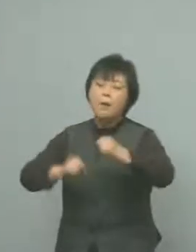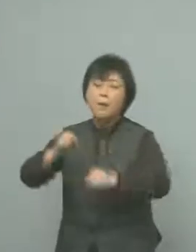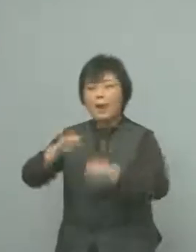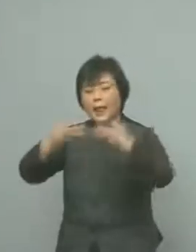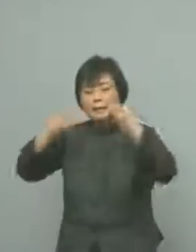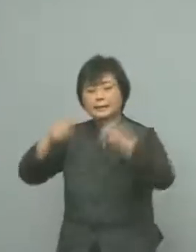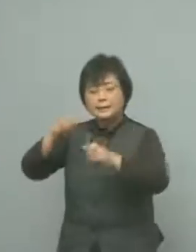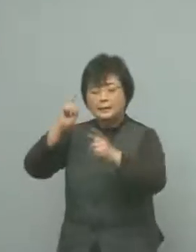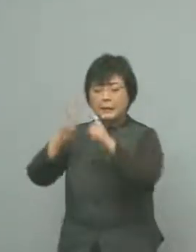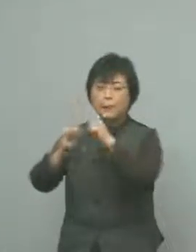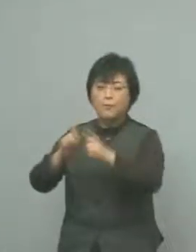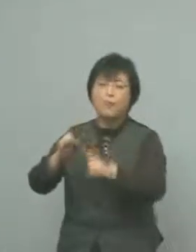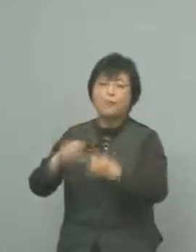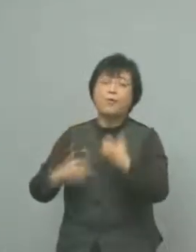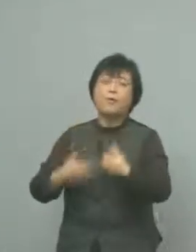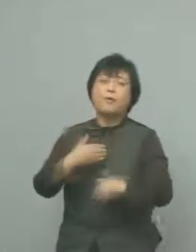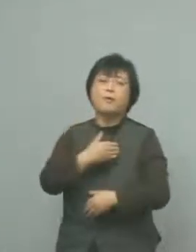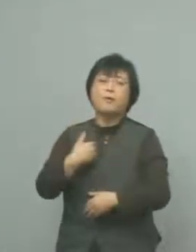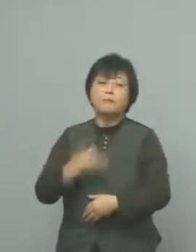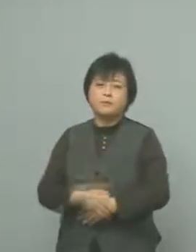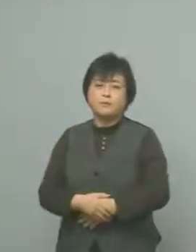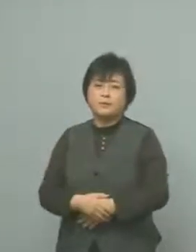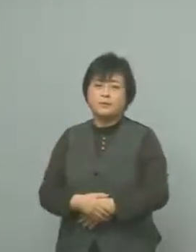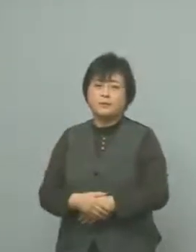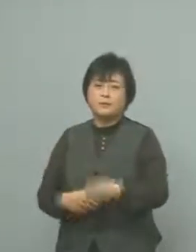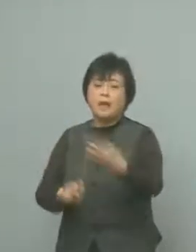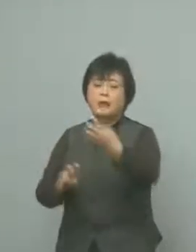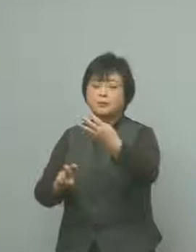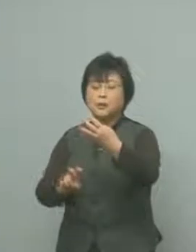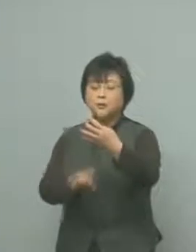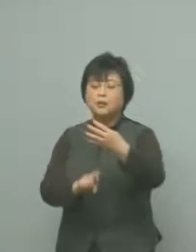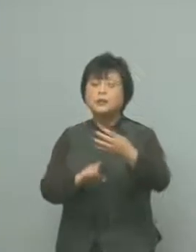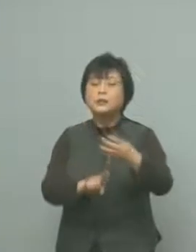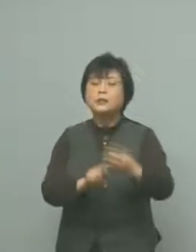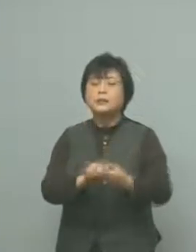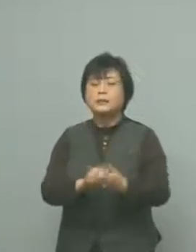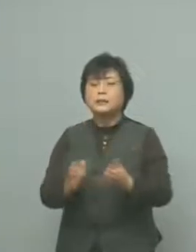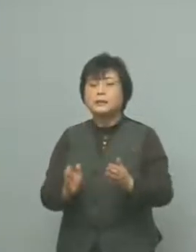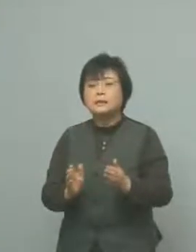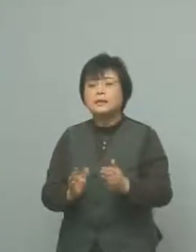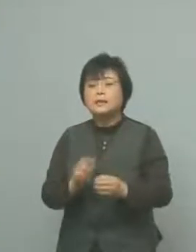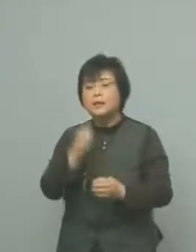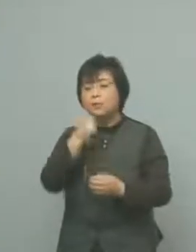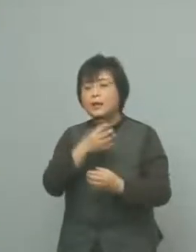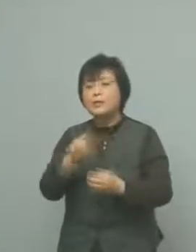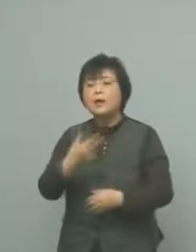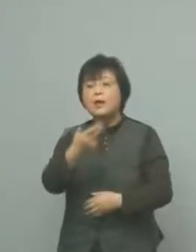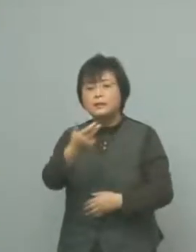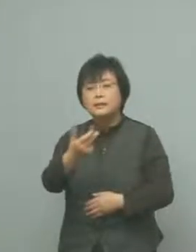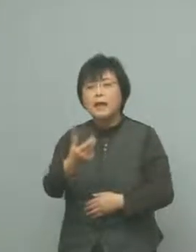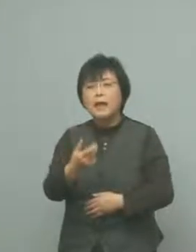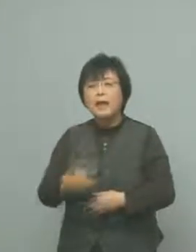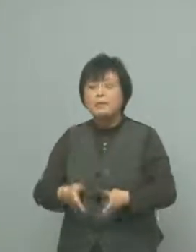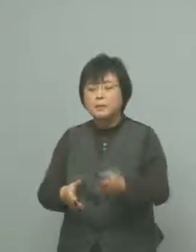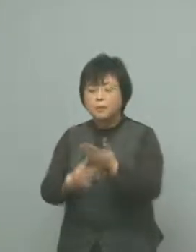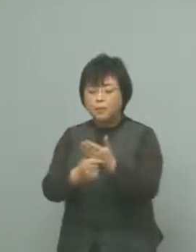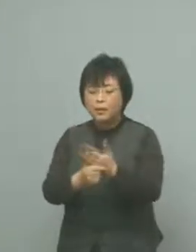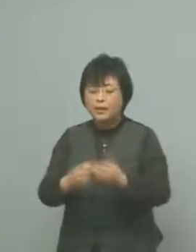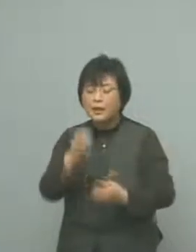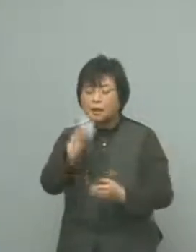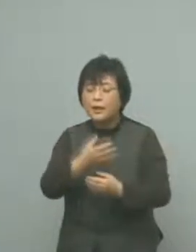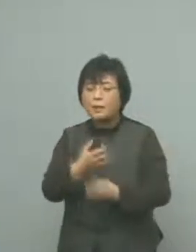。最後に4月20日と21日に米沢市で道の駅米